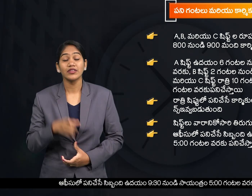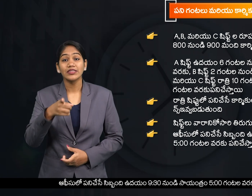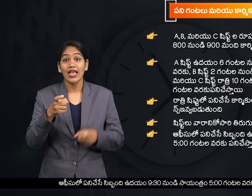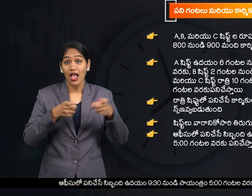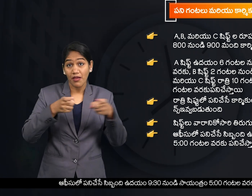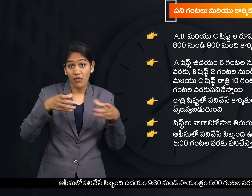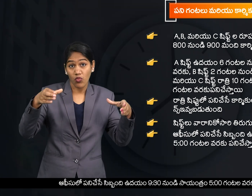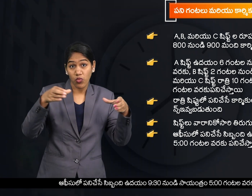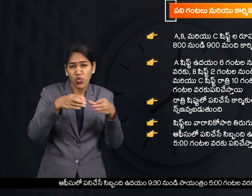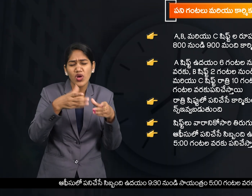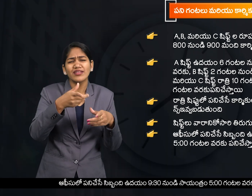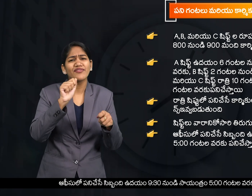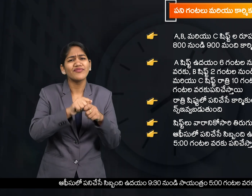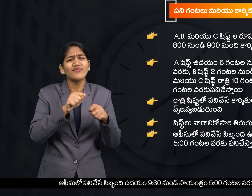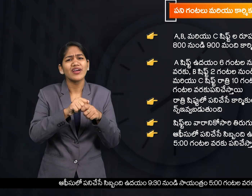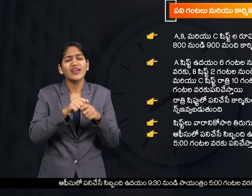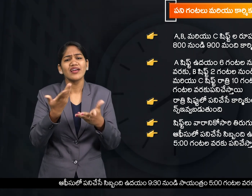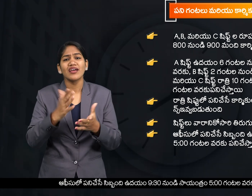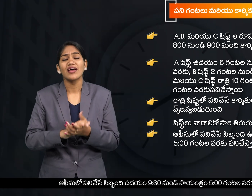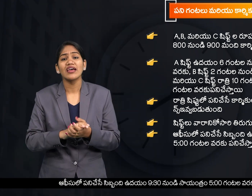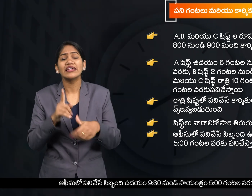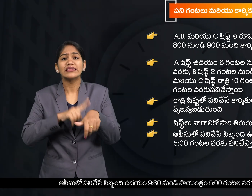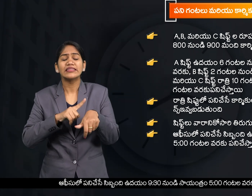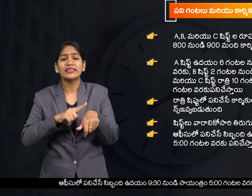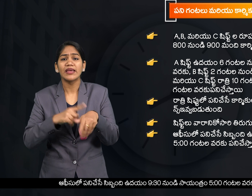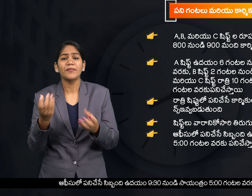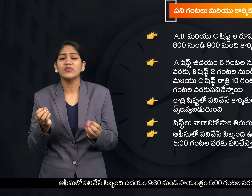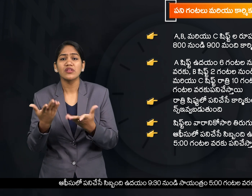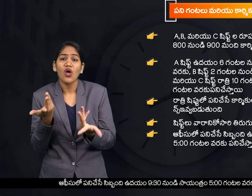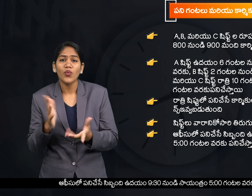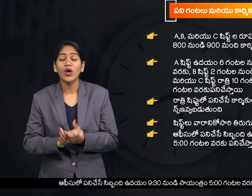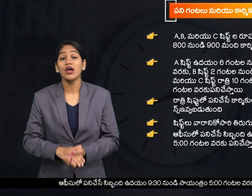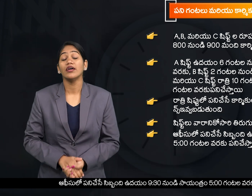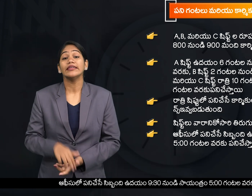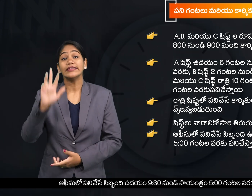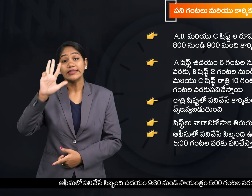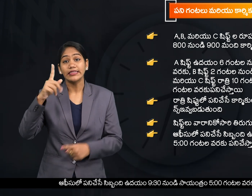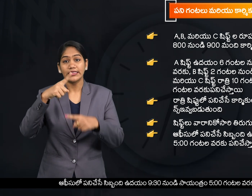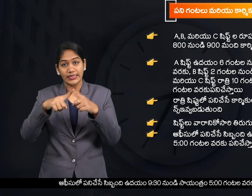ఆఫీసులో పనిచేసే సిబ్బంది ఉదయం 9:30 నుండి సాయంత్రం 5 గంటల వరకు పనిచేస్తారు.